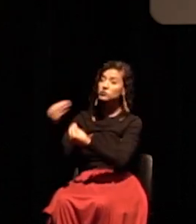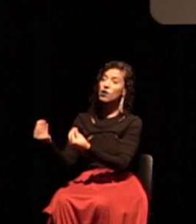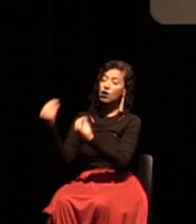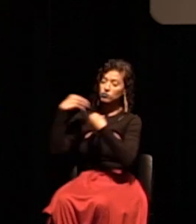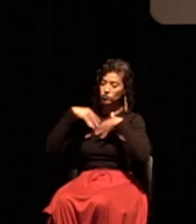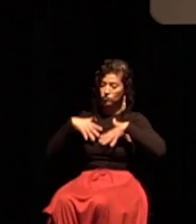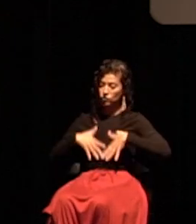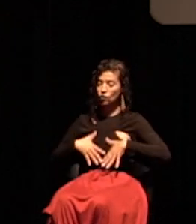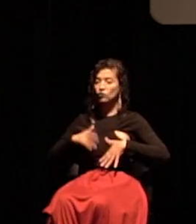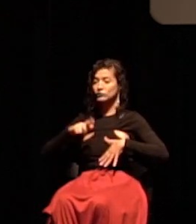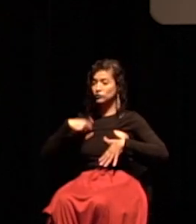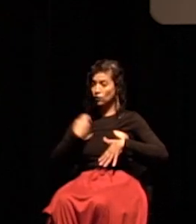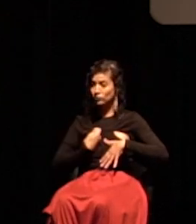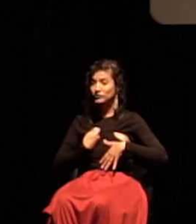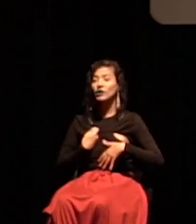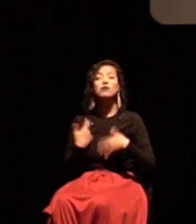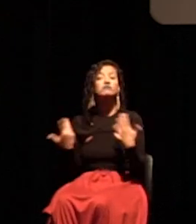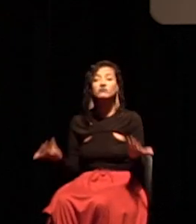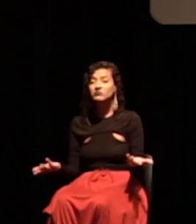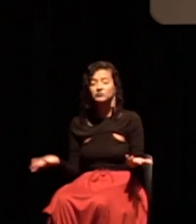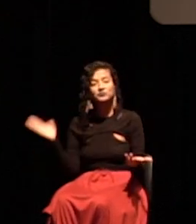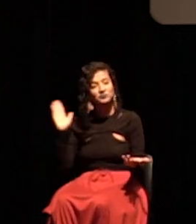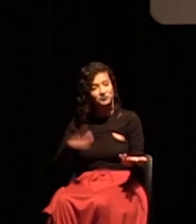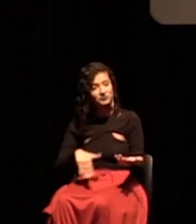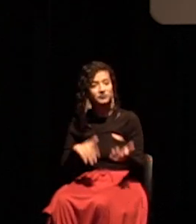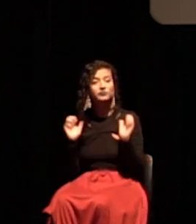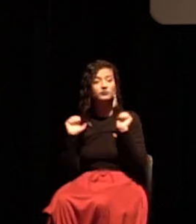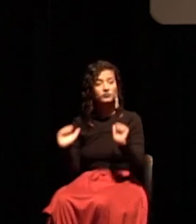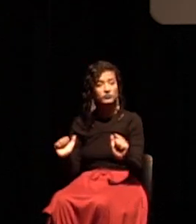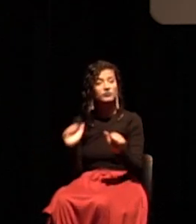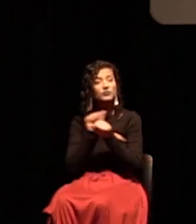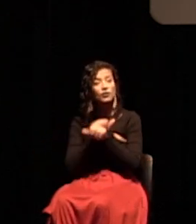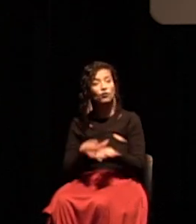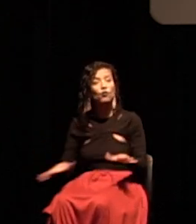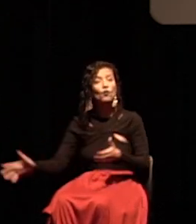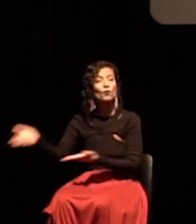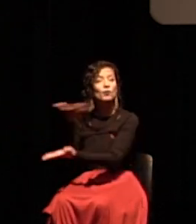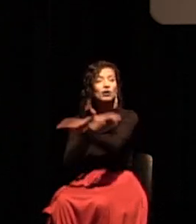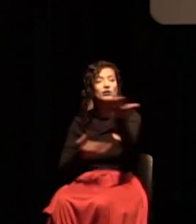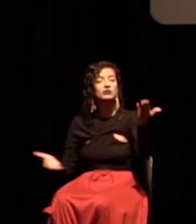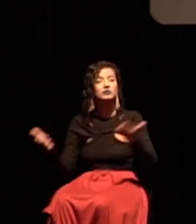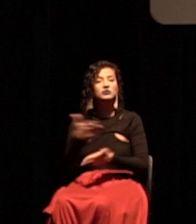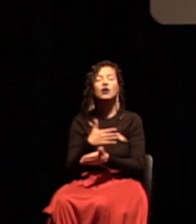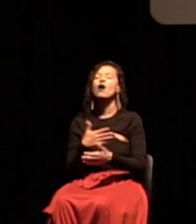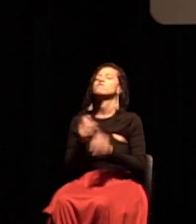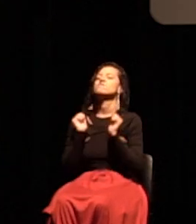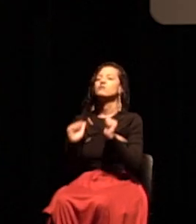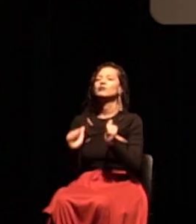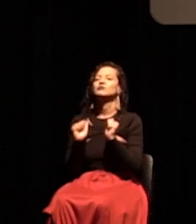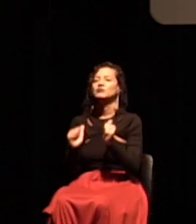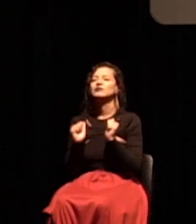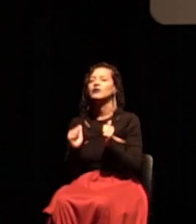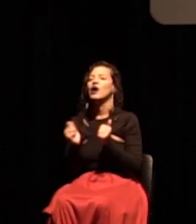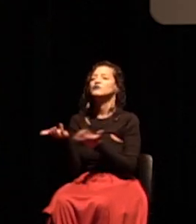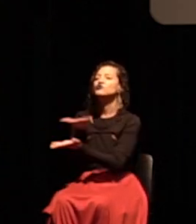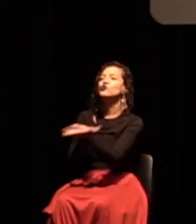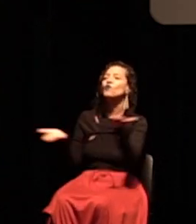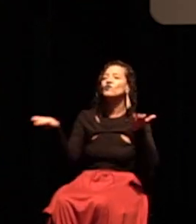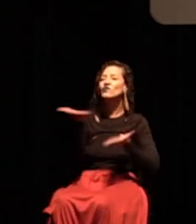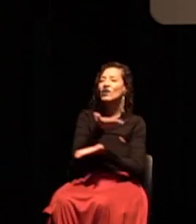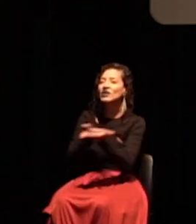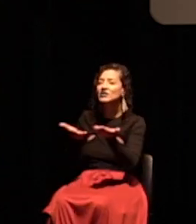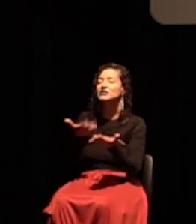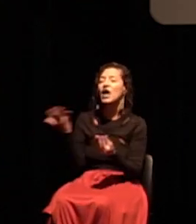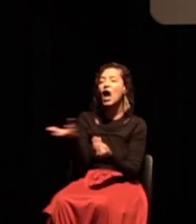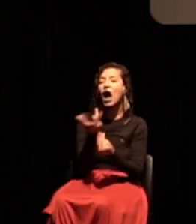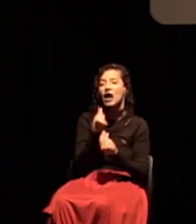aqui exatamente para poder compartilhar essa possibilidade de convivência que a arte nos dá.